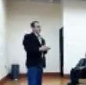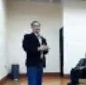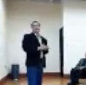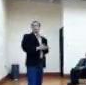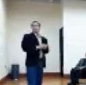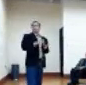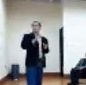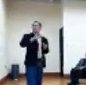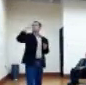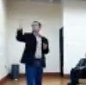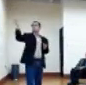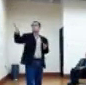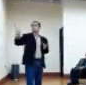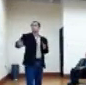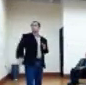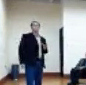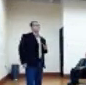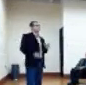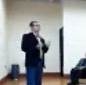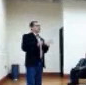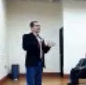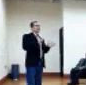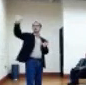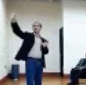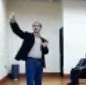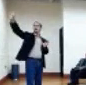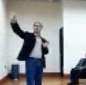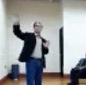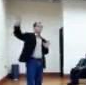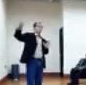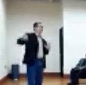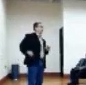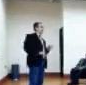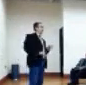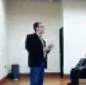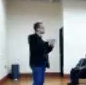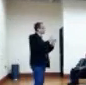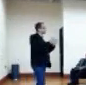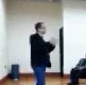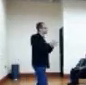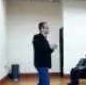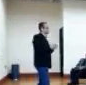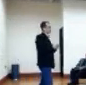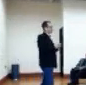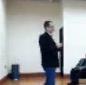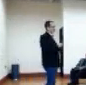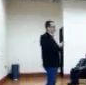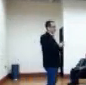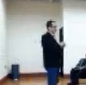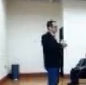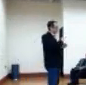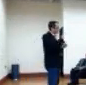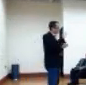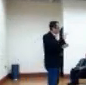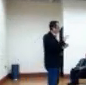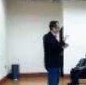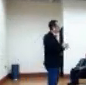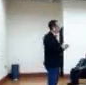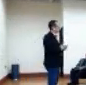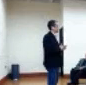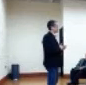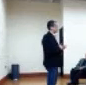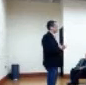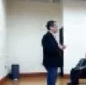apuntaban arriba tenían una proporción de 0.07, lo cual estadísticamente no es significativo. Entonces todas las señas se asumieron